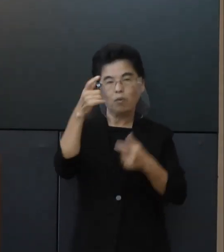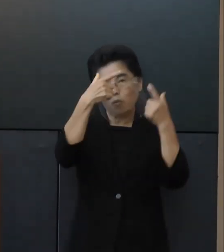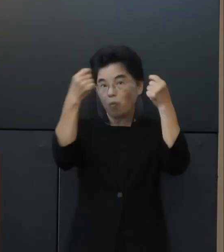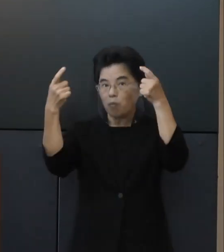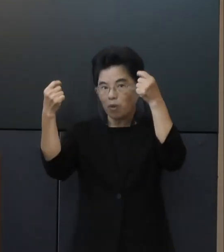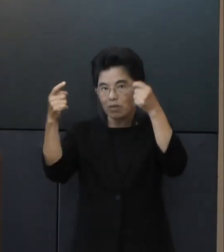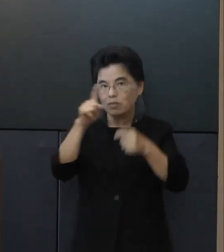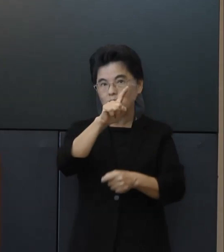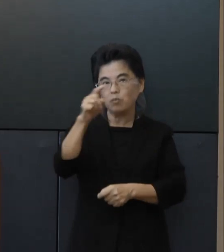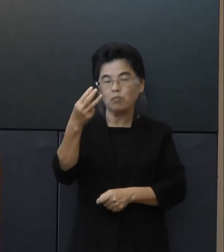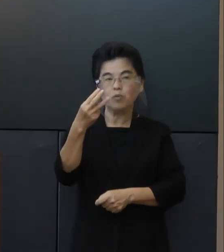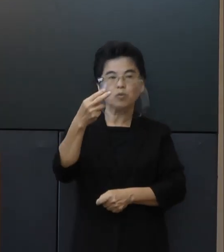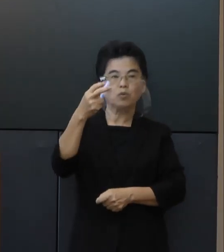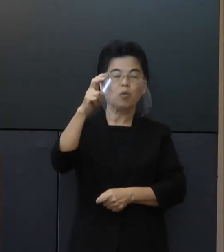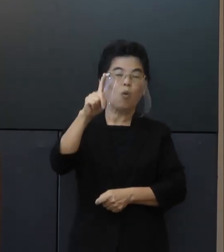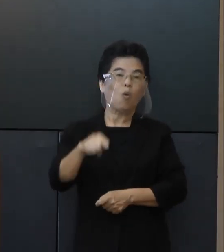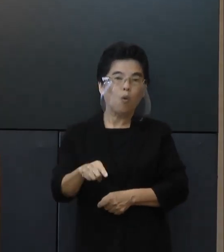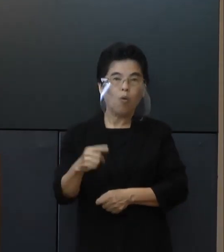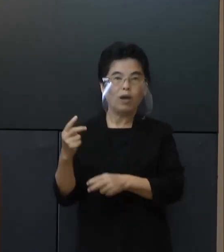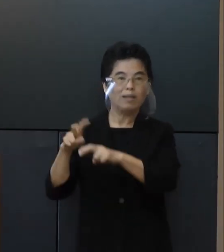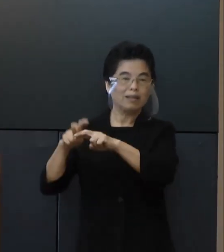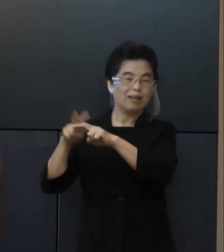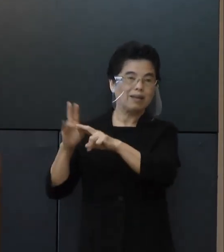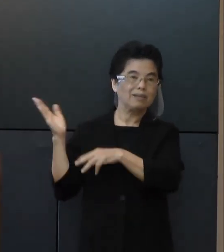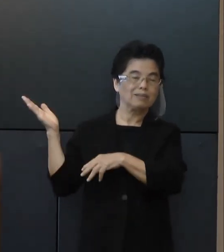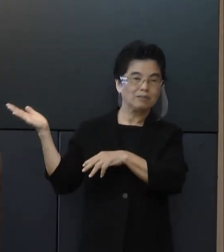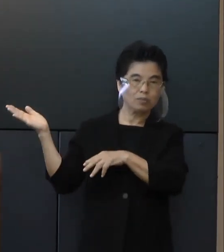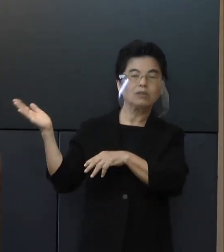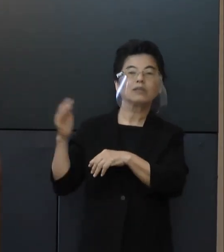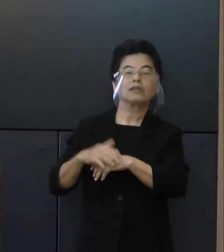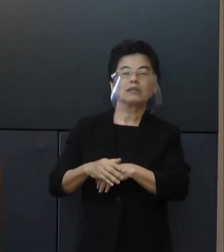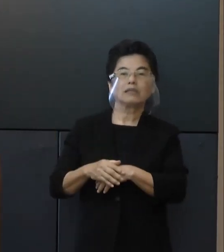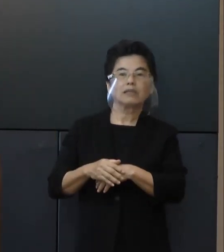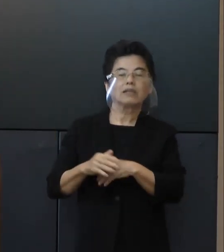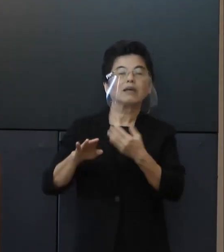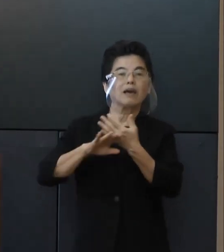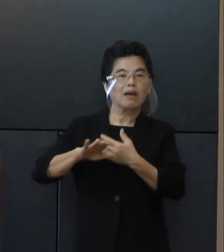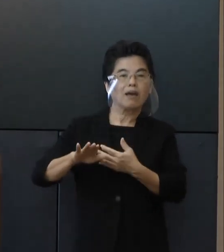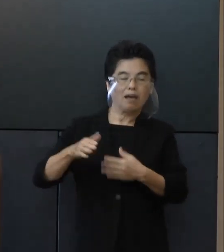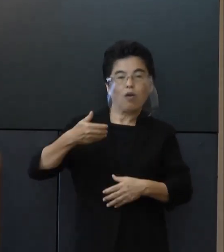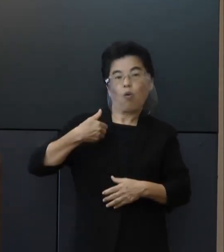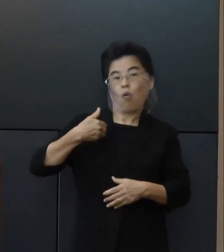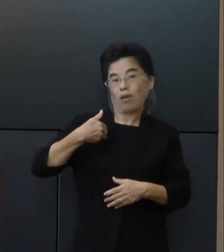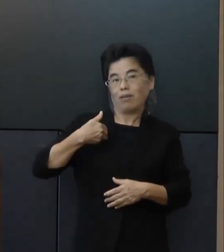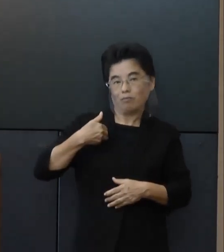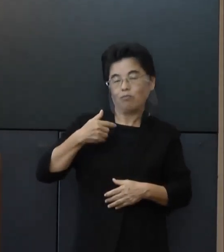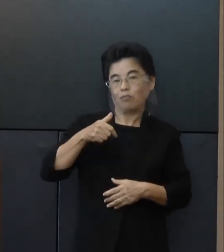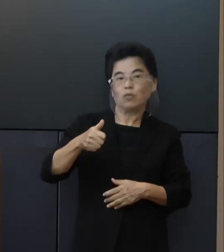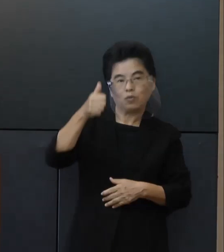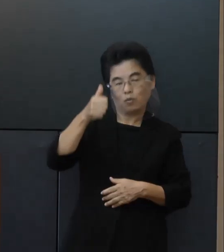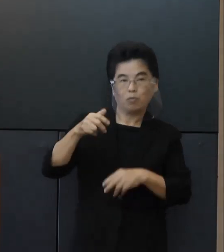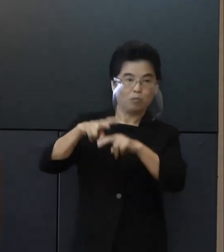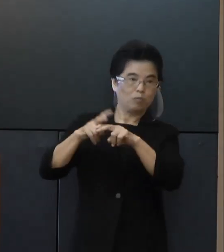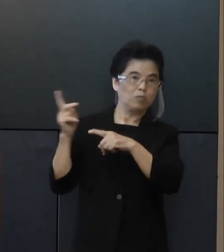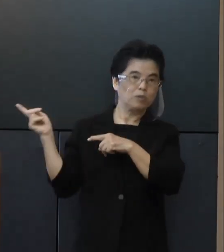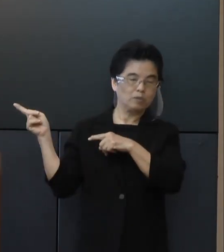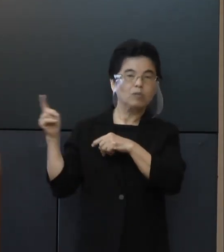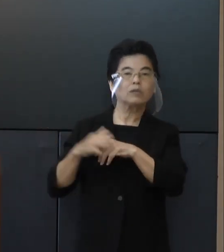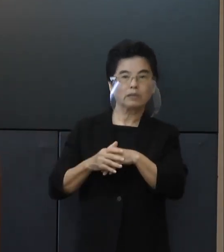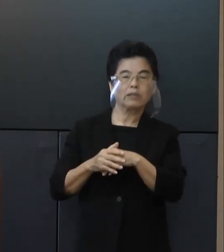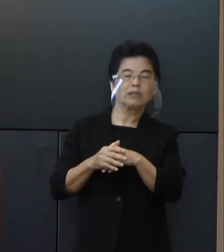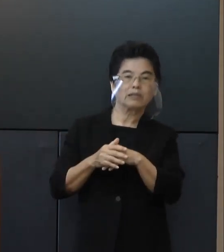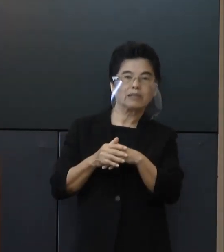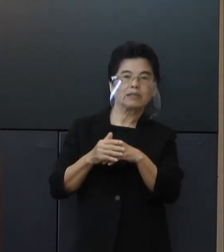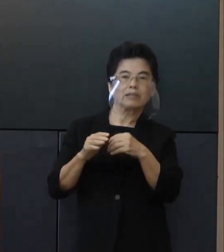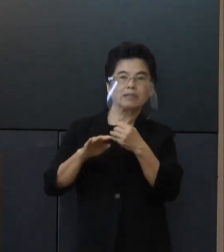からも参加をしていただいておりますので、それから保健医療部長も同席をしております。まず他校